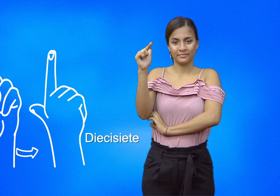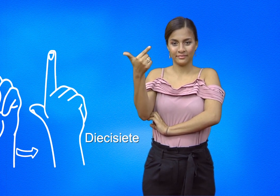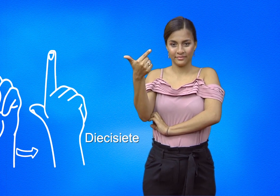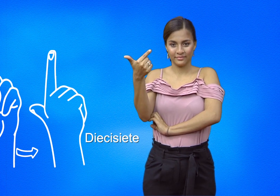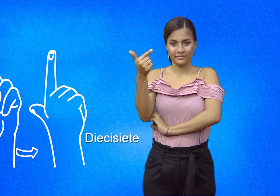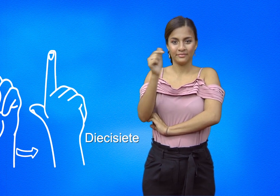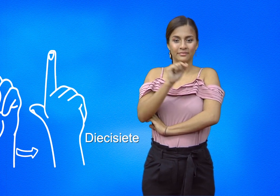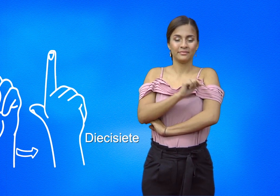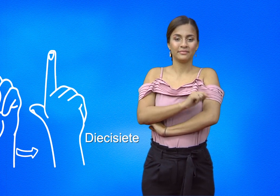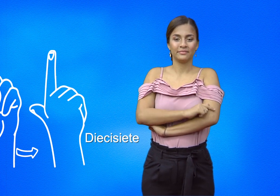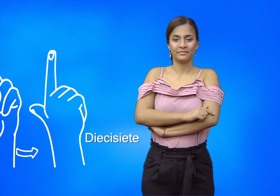17